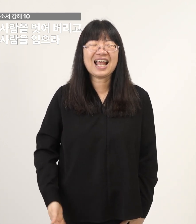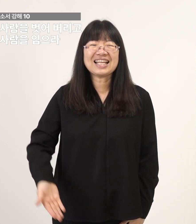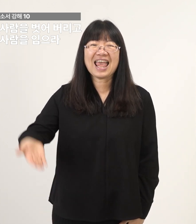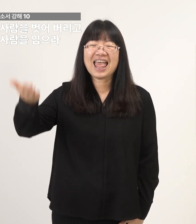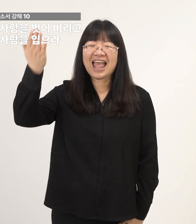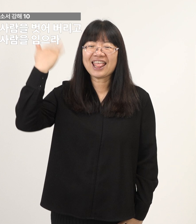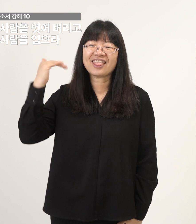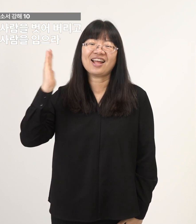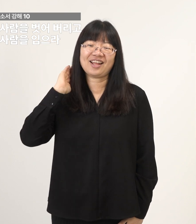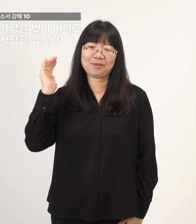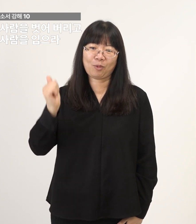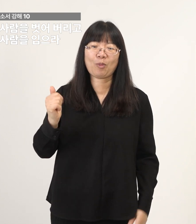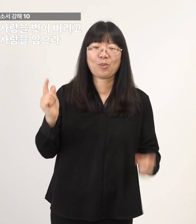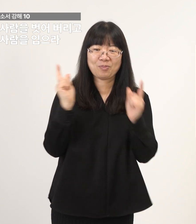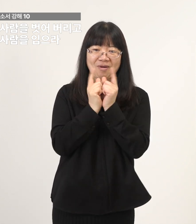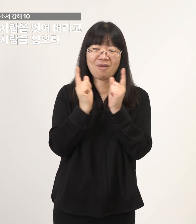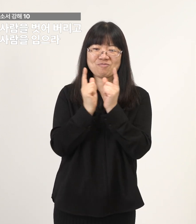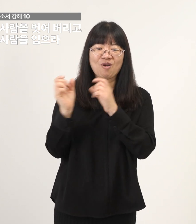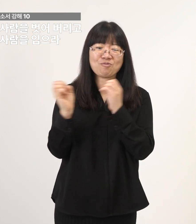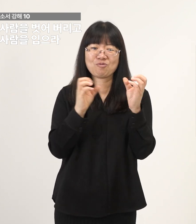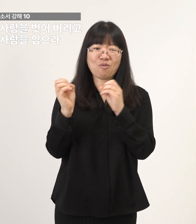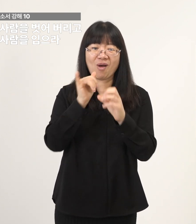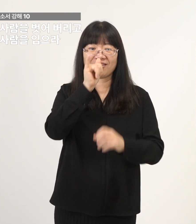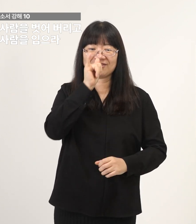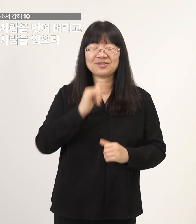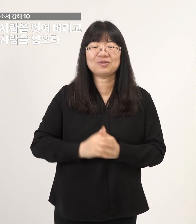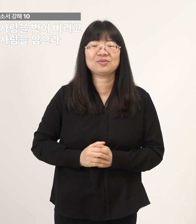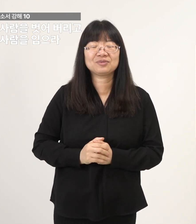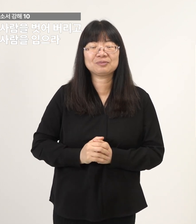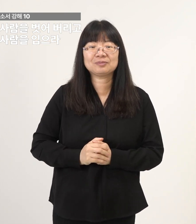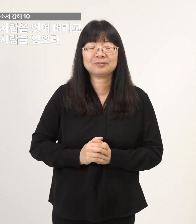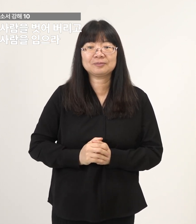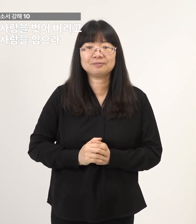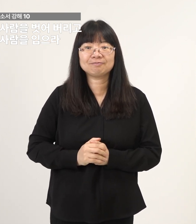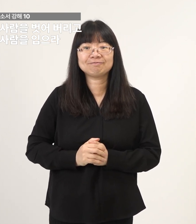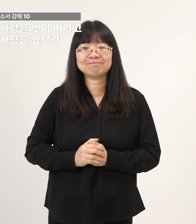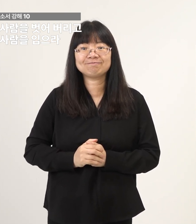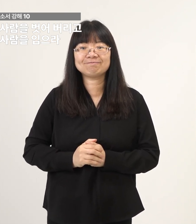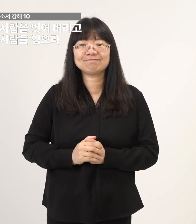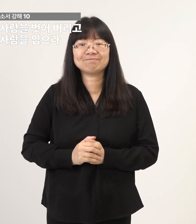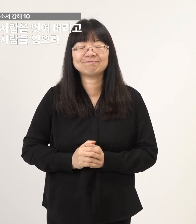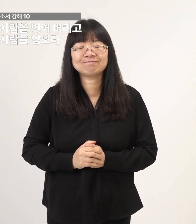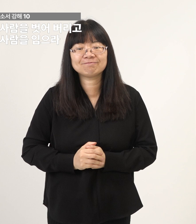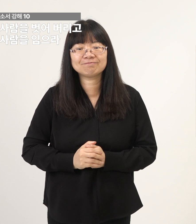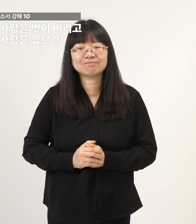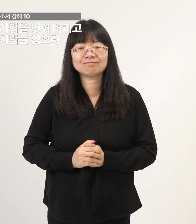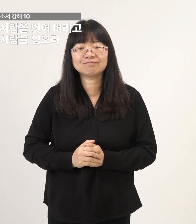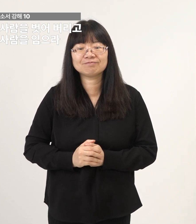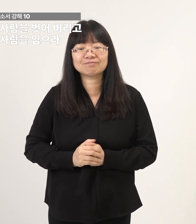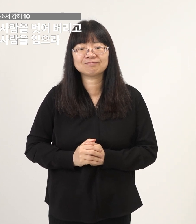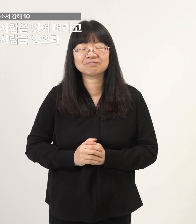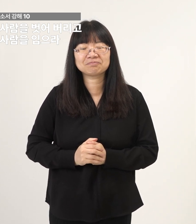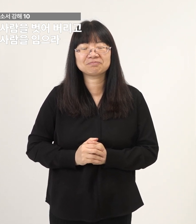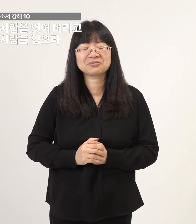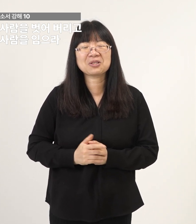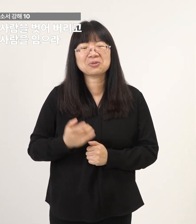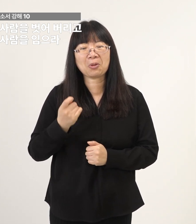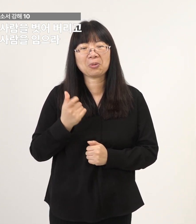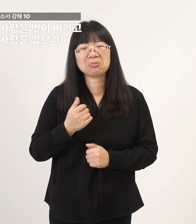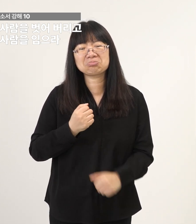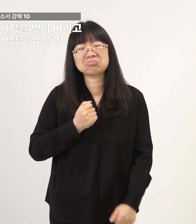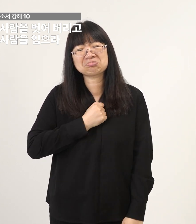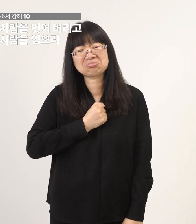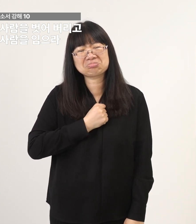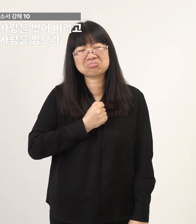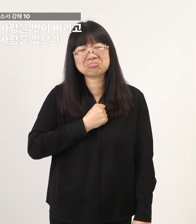역대 대통령들하고도 만나서 대화를 해봤는데 글쎄 좀